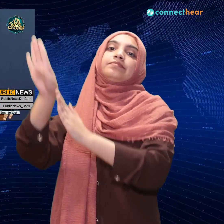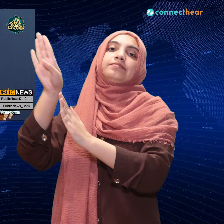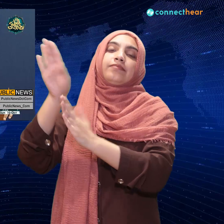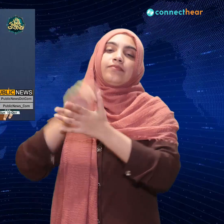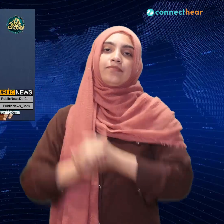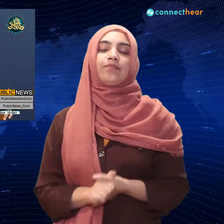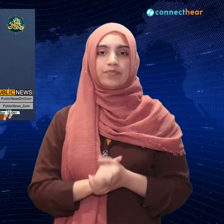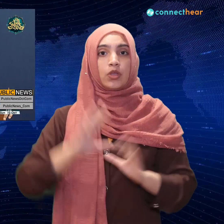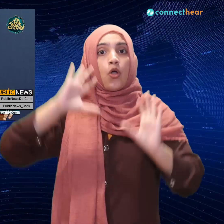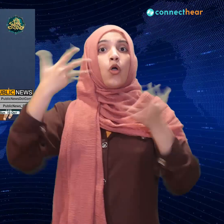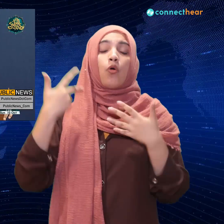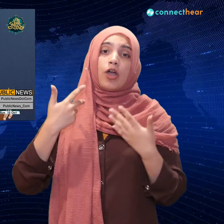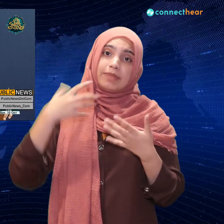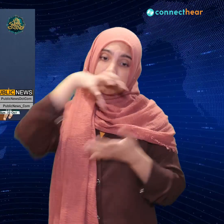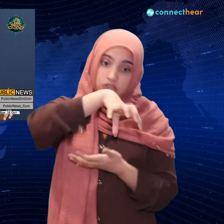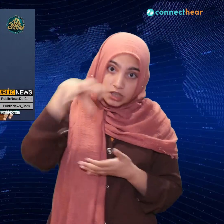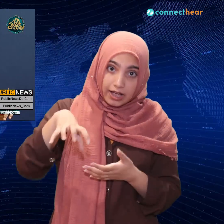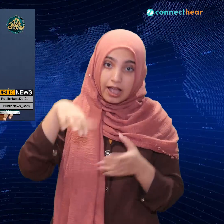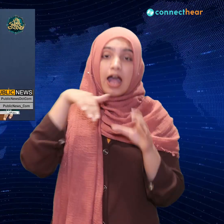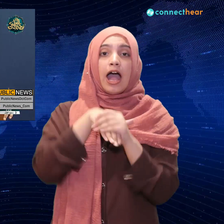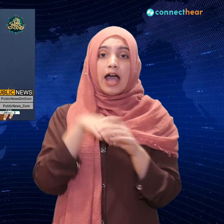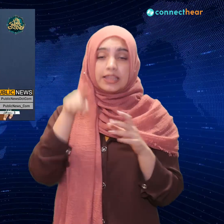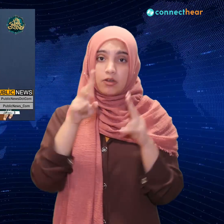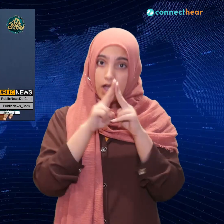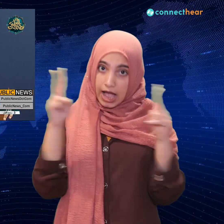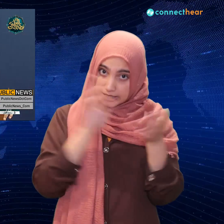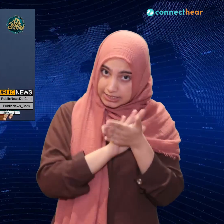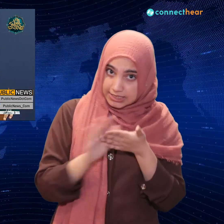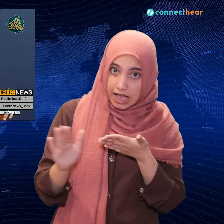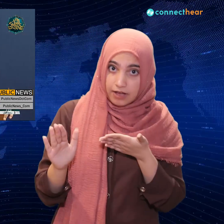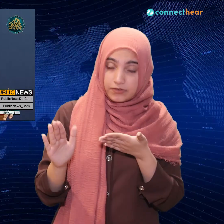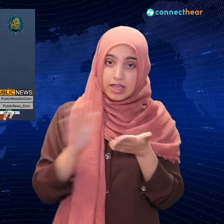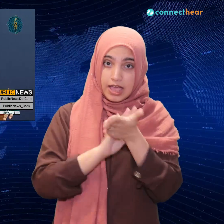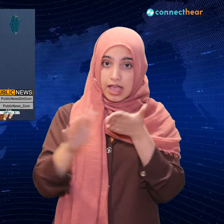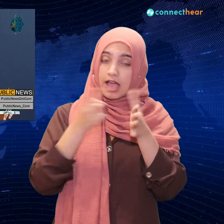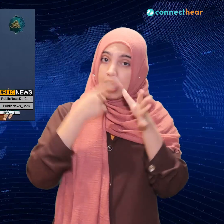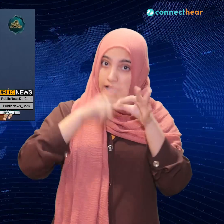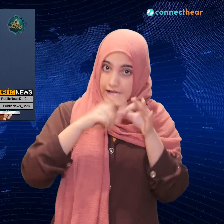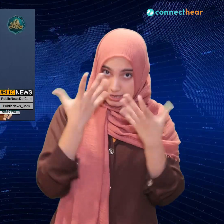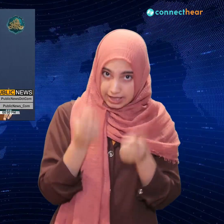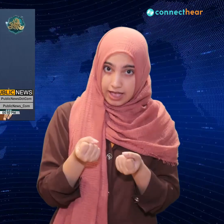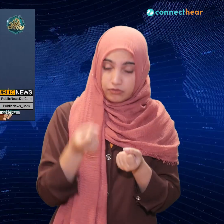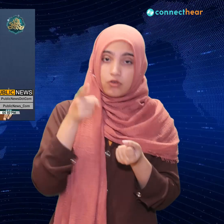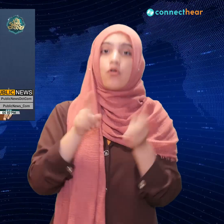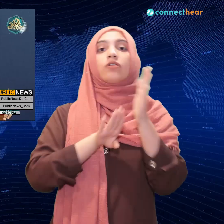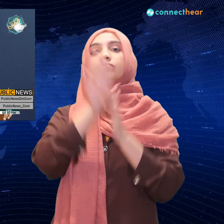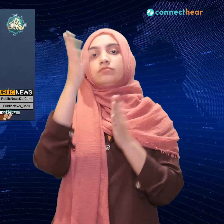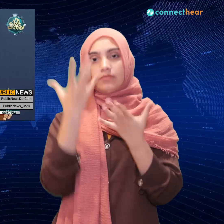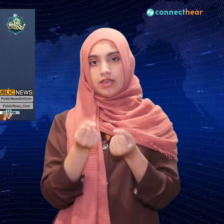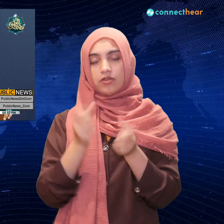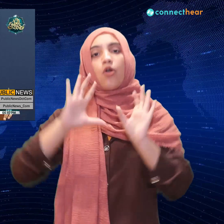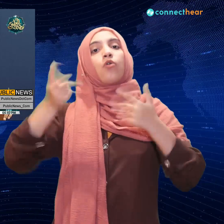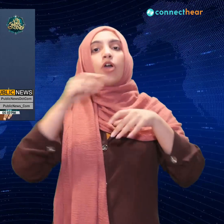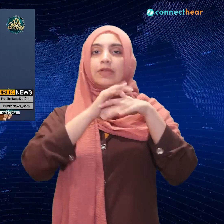لیں، جس کے اندر اخلاقیات جس کی گر جائے وہ معاشرہ اوپر نہیں اٹھ سکتا. آپ